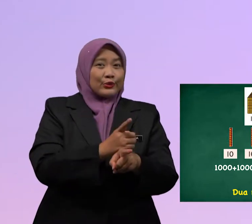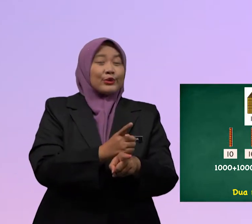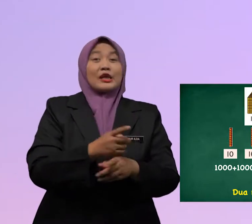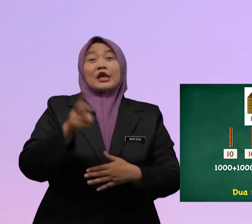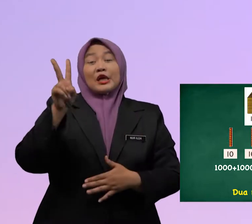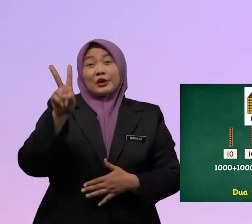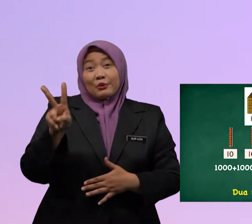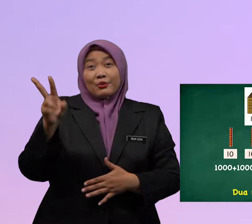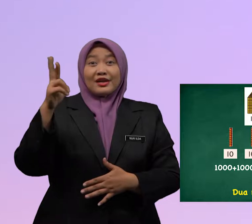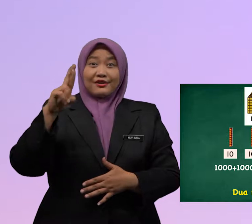Betul,